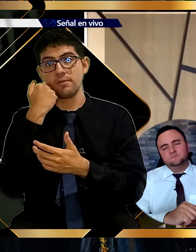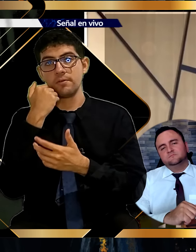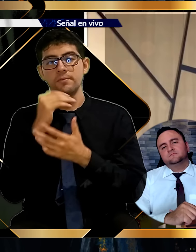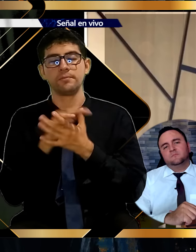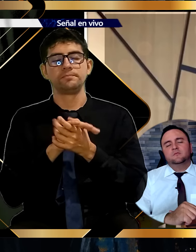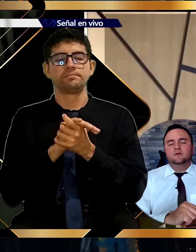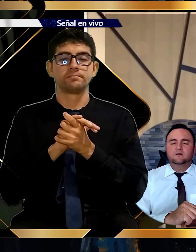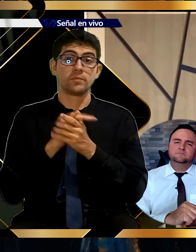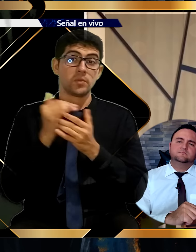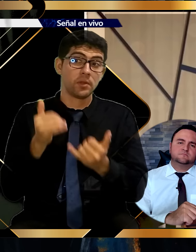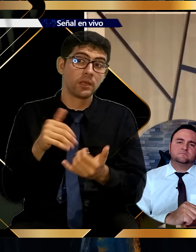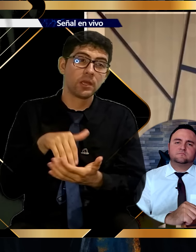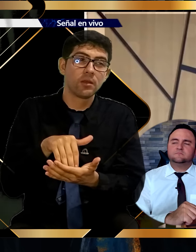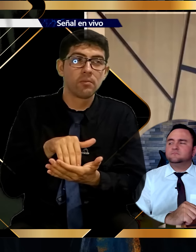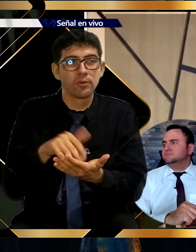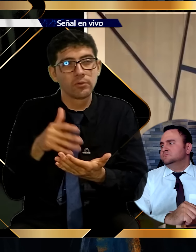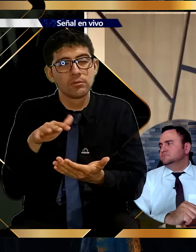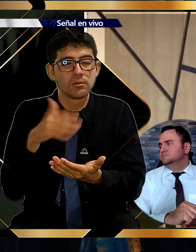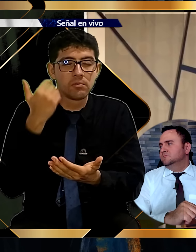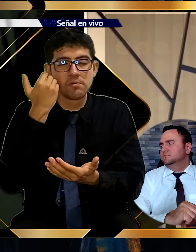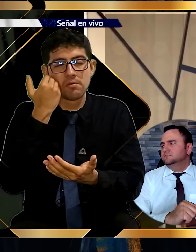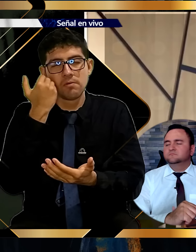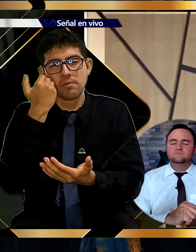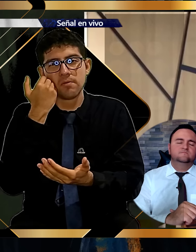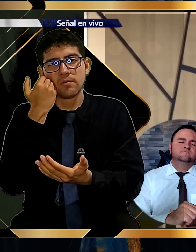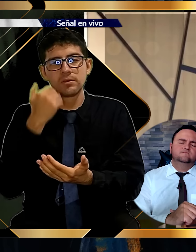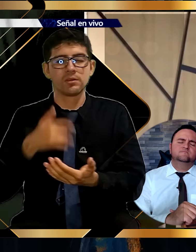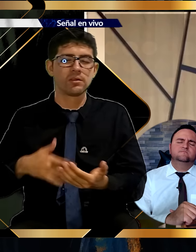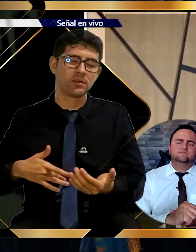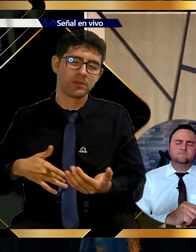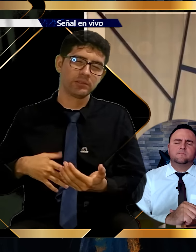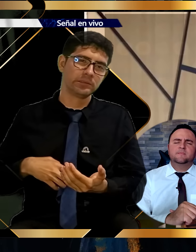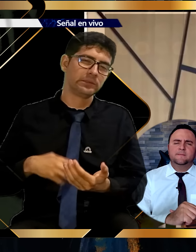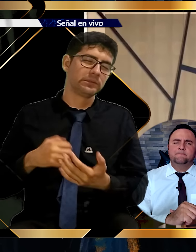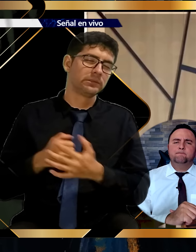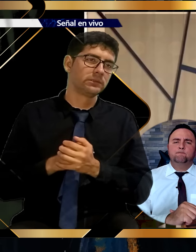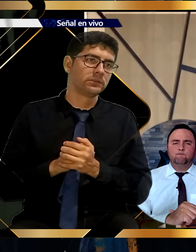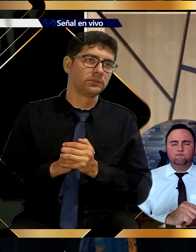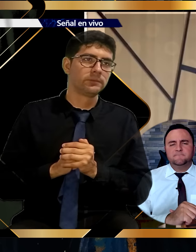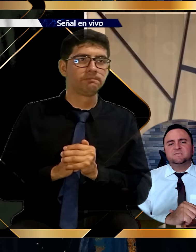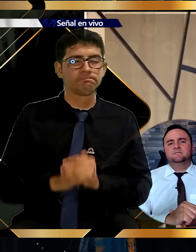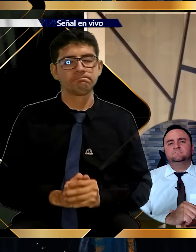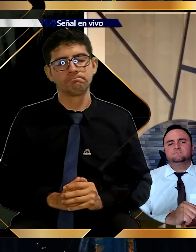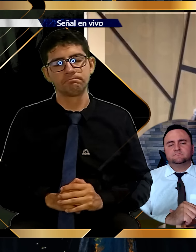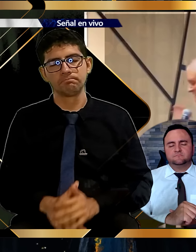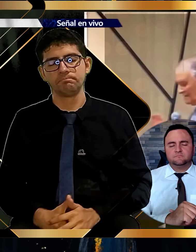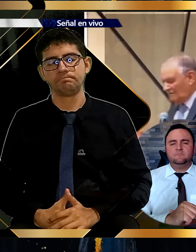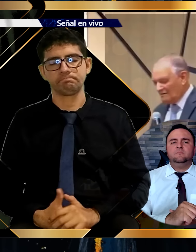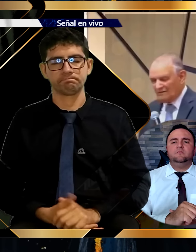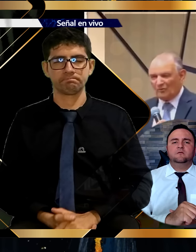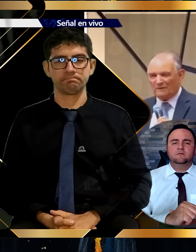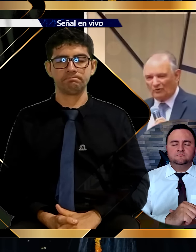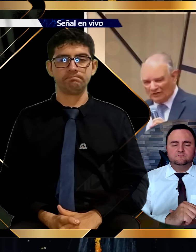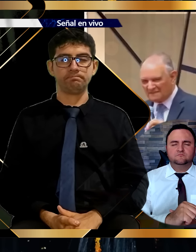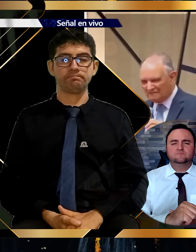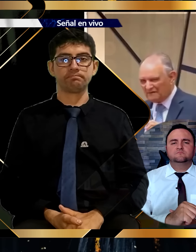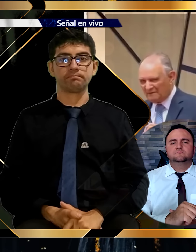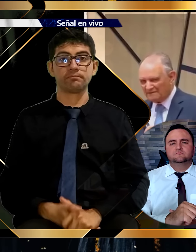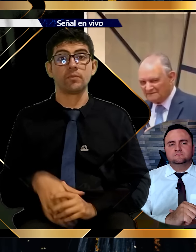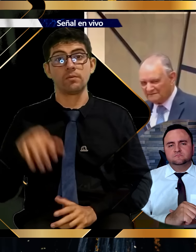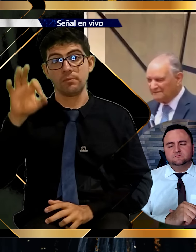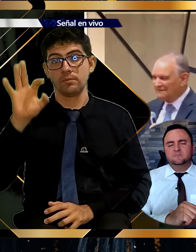problema. Sí, tuve gastroenteritis y pusieron antibióticos. Así que los pastores también